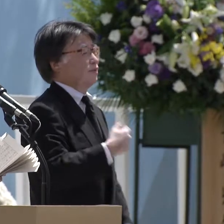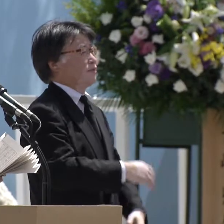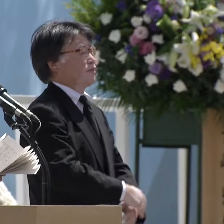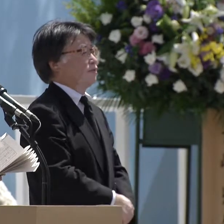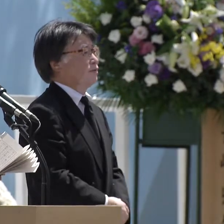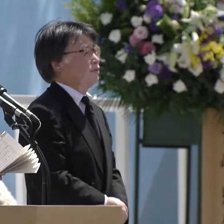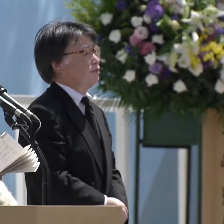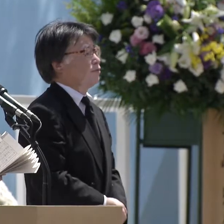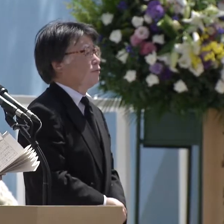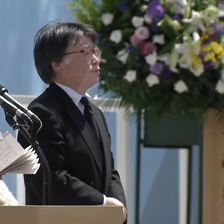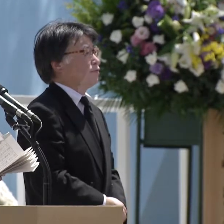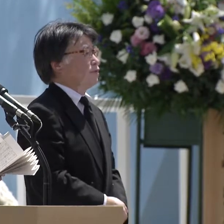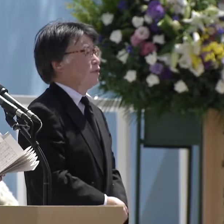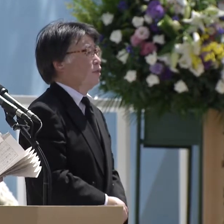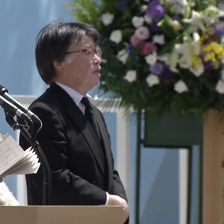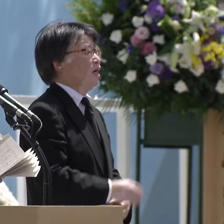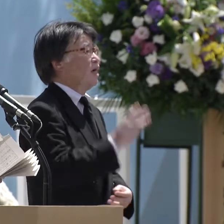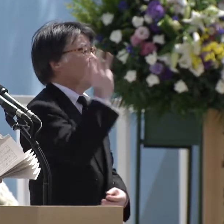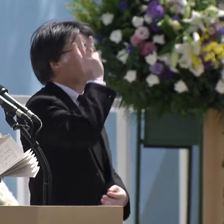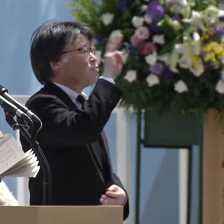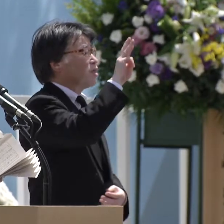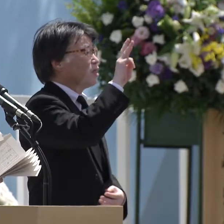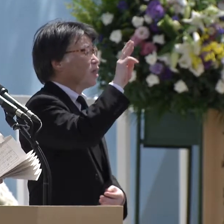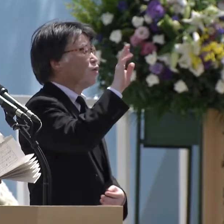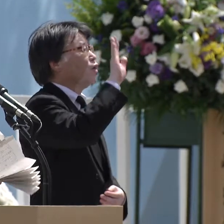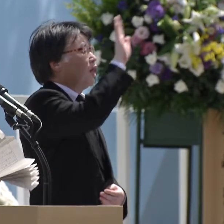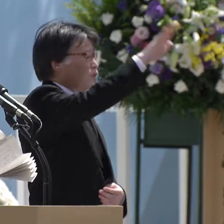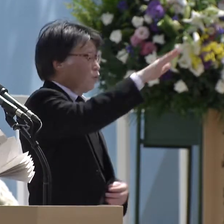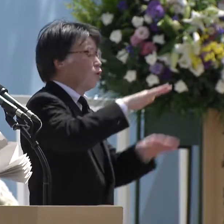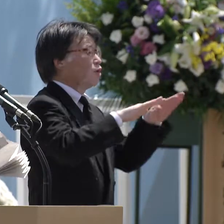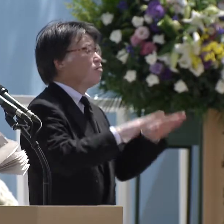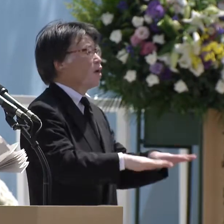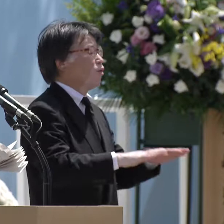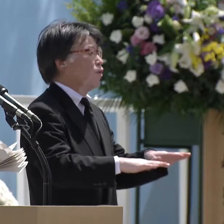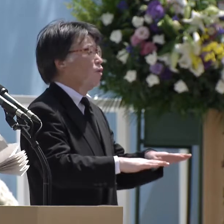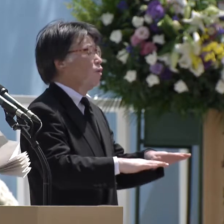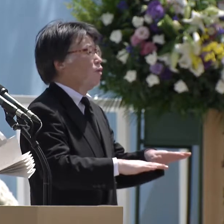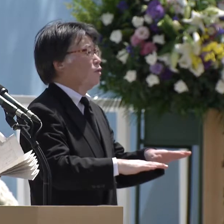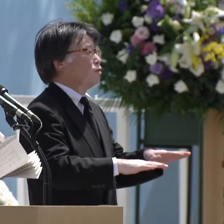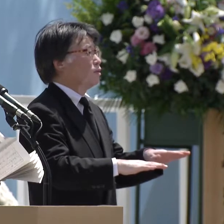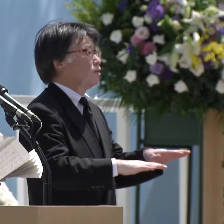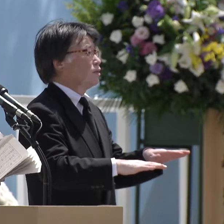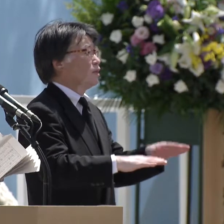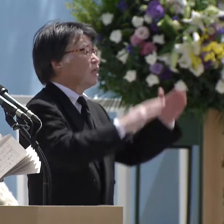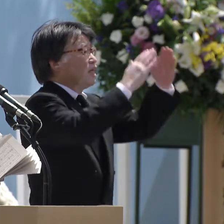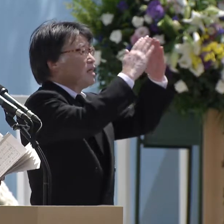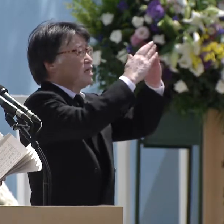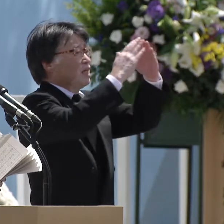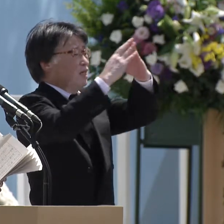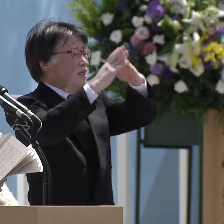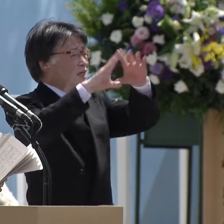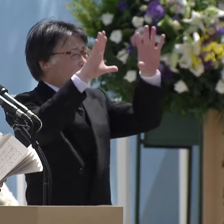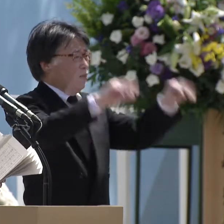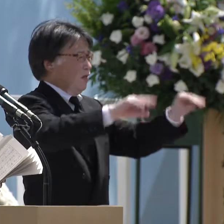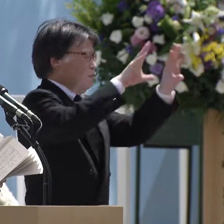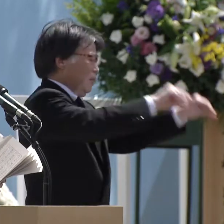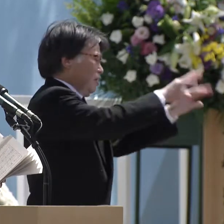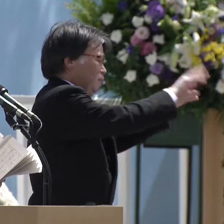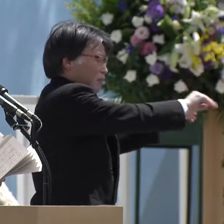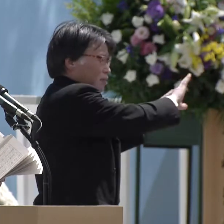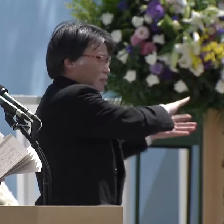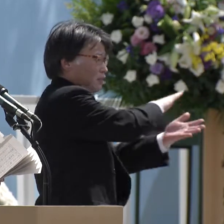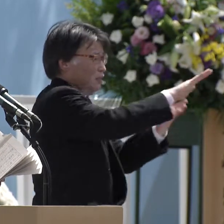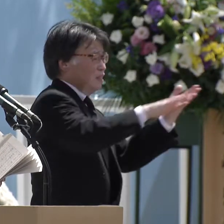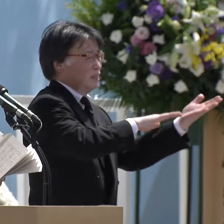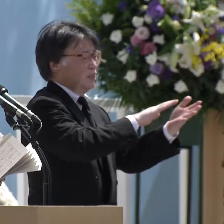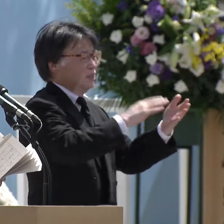。3日後のちょうど今頃、私は家屋が跡形もなく消滅し、